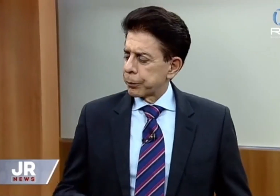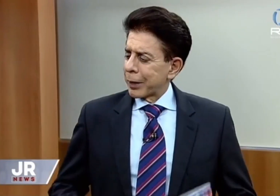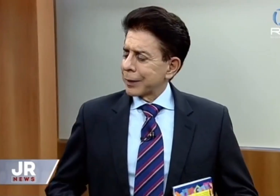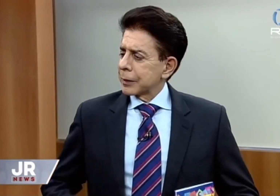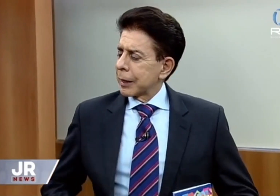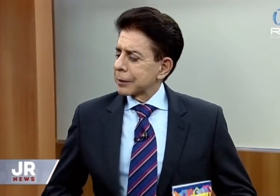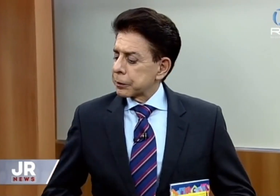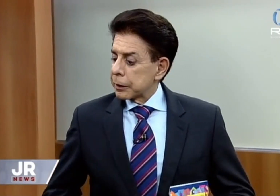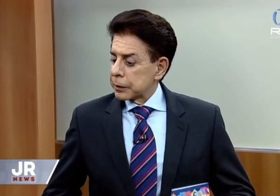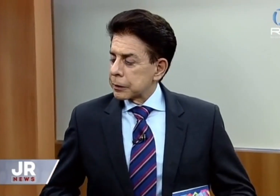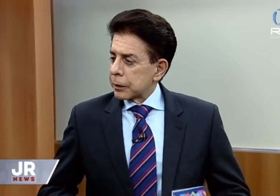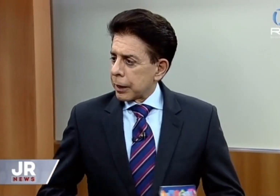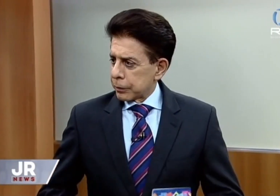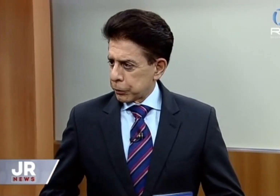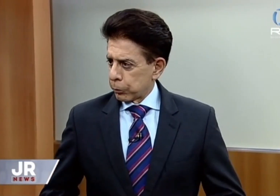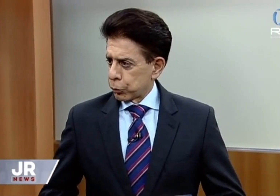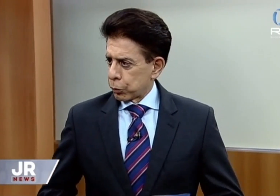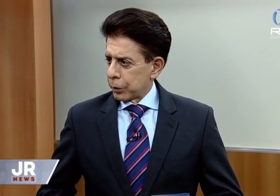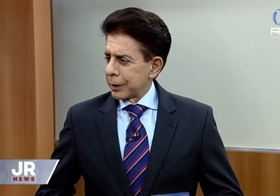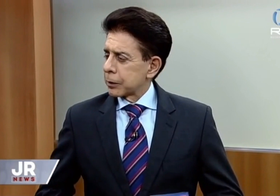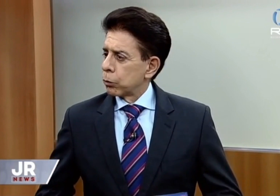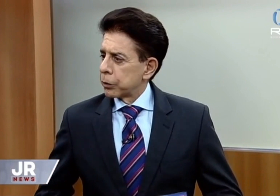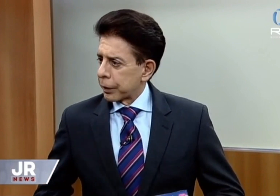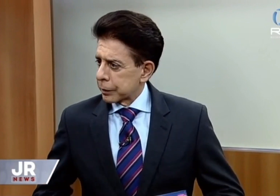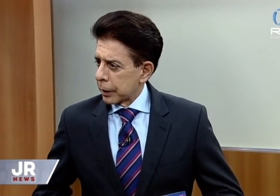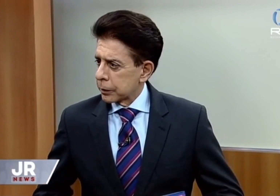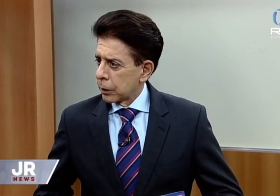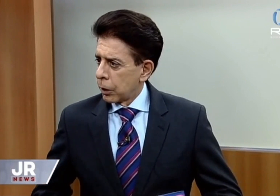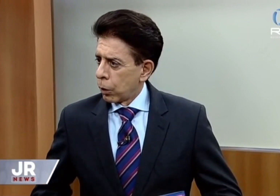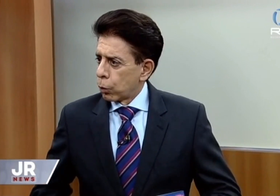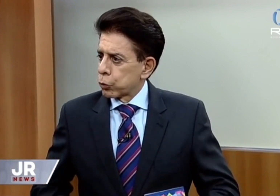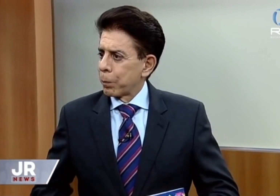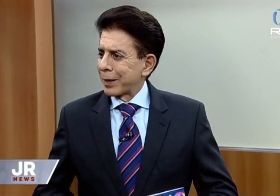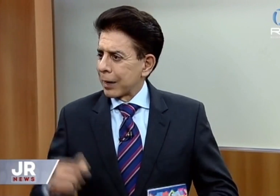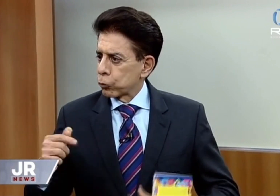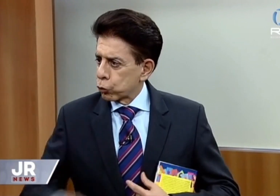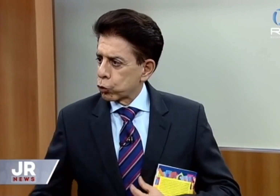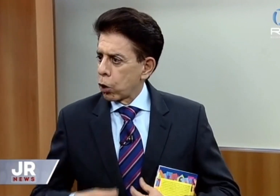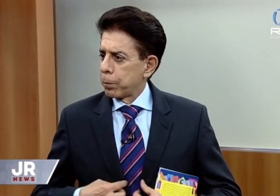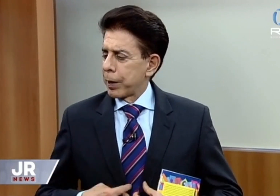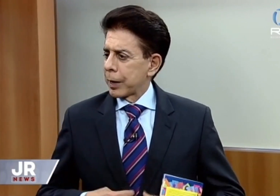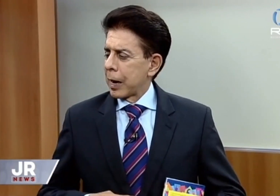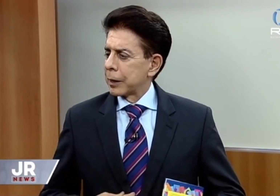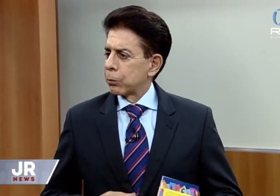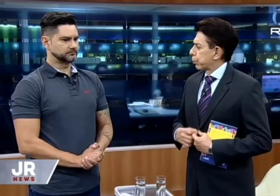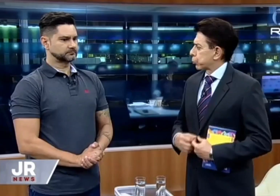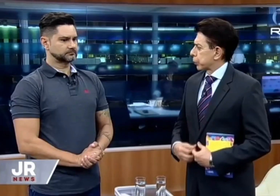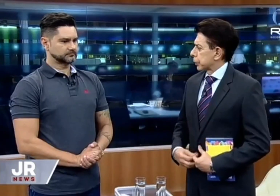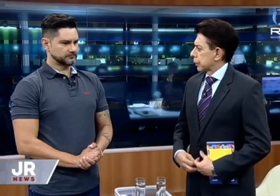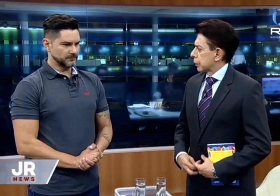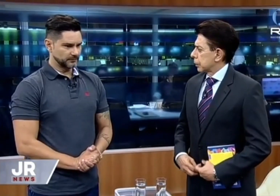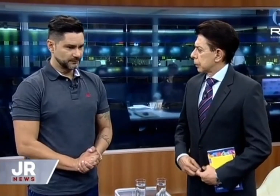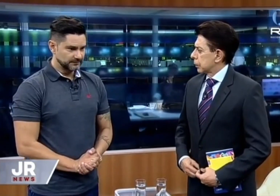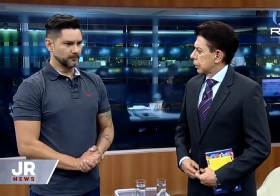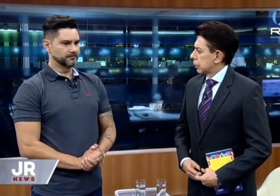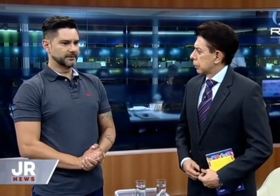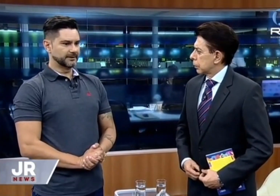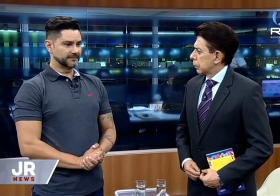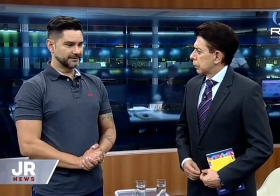seguinte, esses sinais que você mostrou, eles são universais ou são aplicados só para a língua portuguesa? Sim, então, na